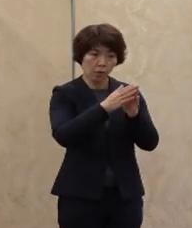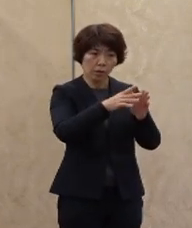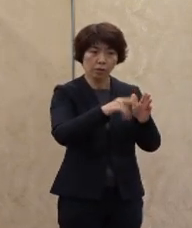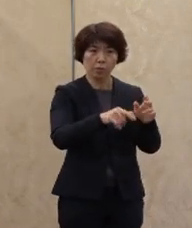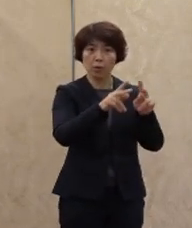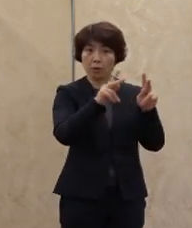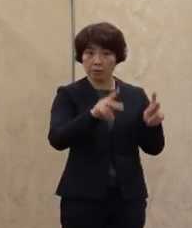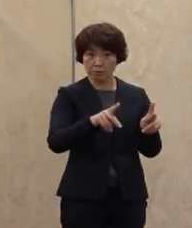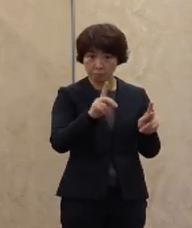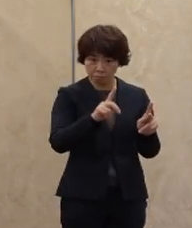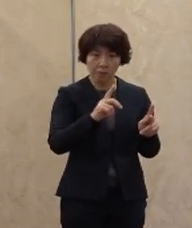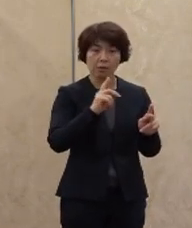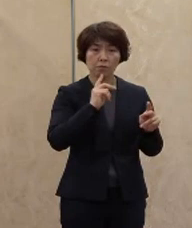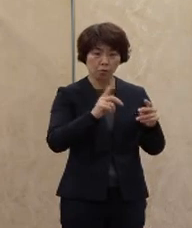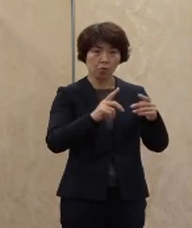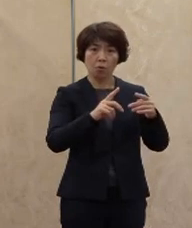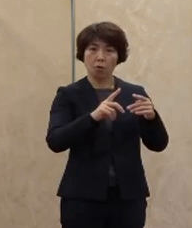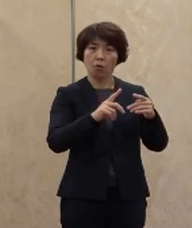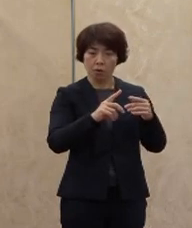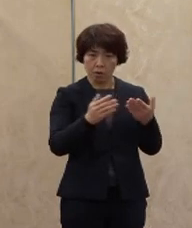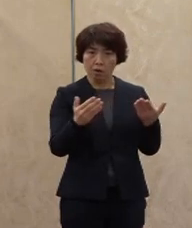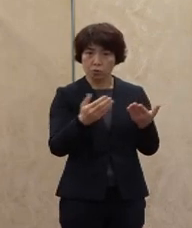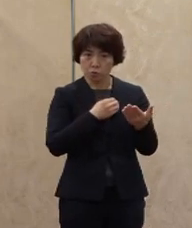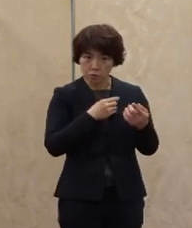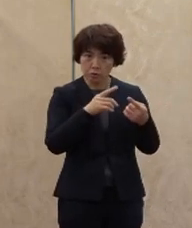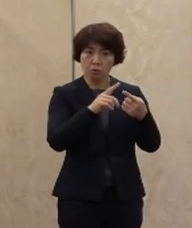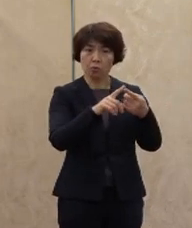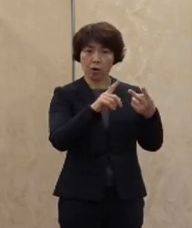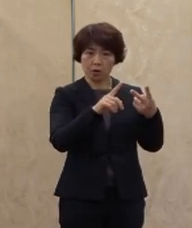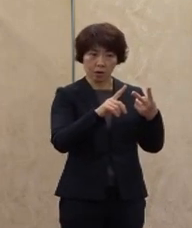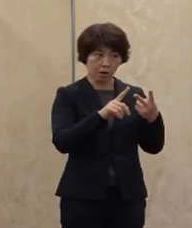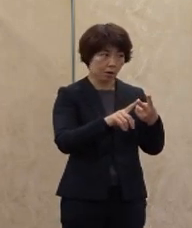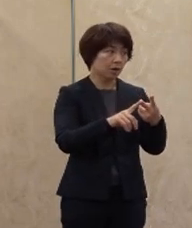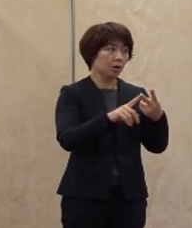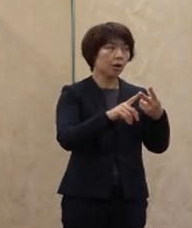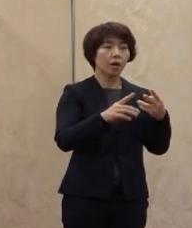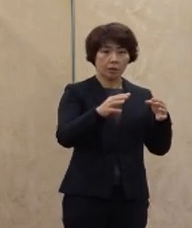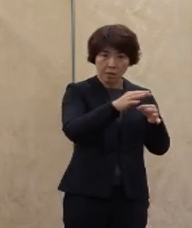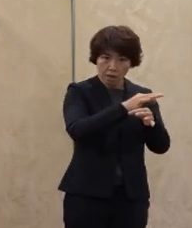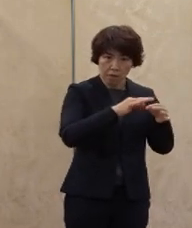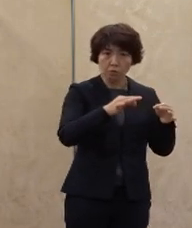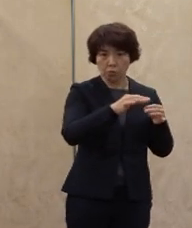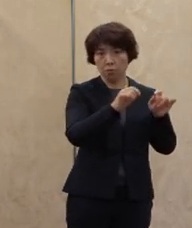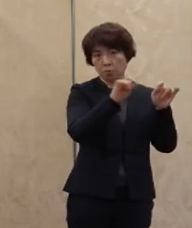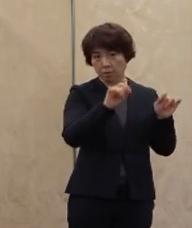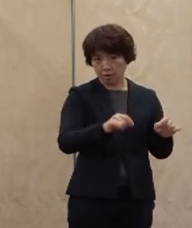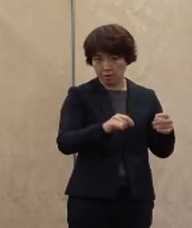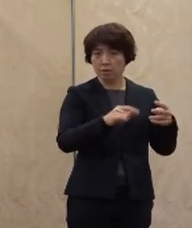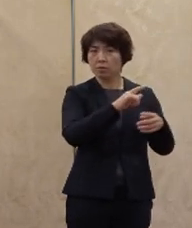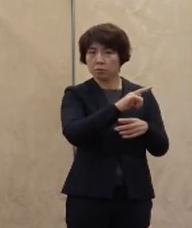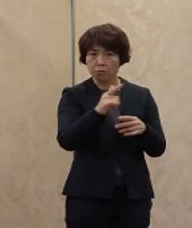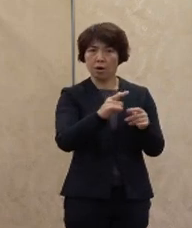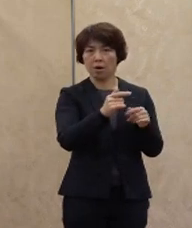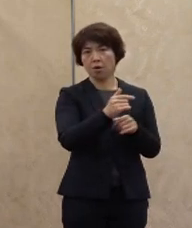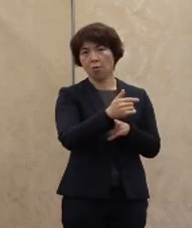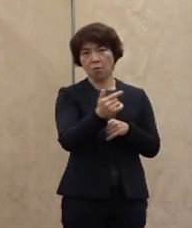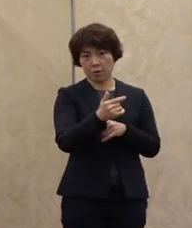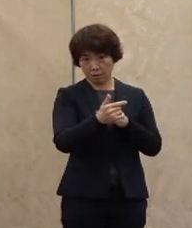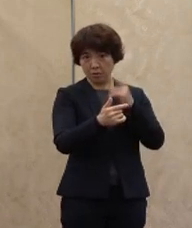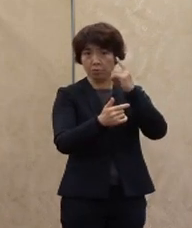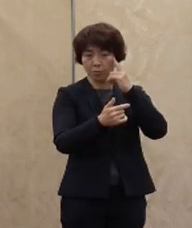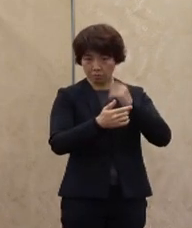のような経営上の問題であったり職員に対する問題、そういったところが一番大きいんじゃないかと思ってます。でここら辺